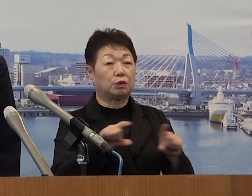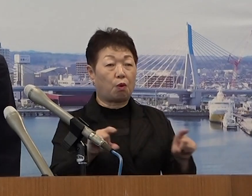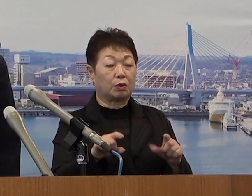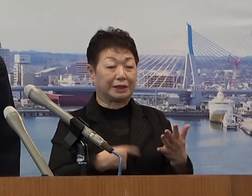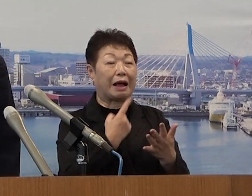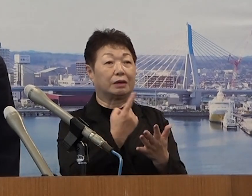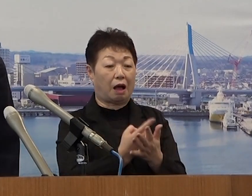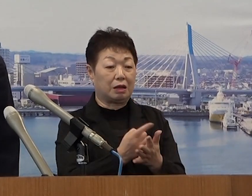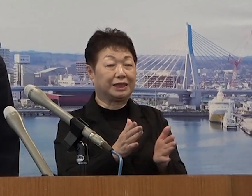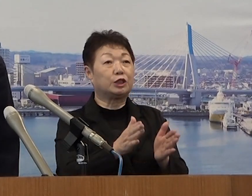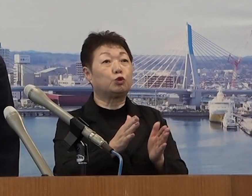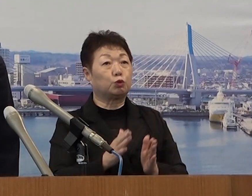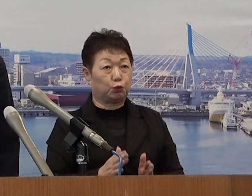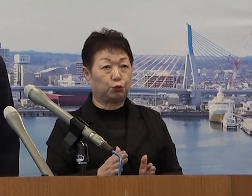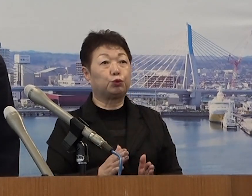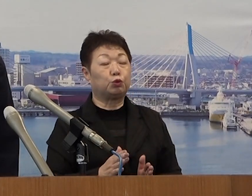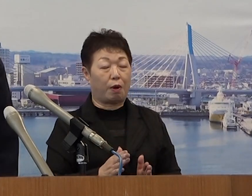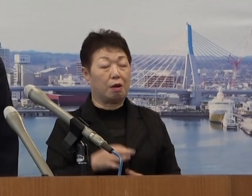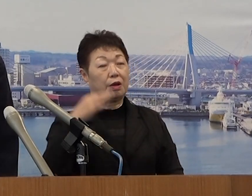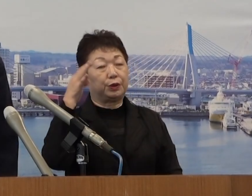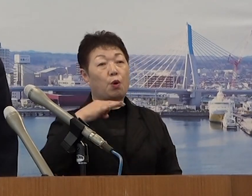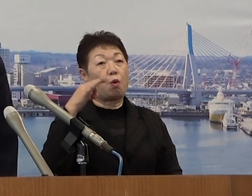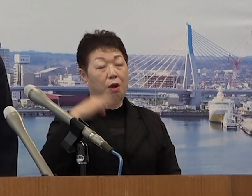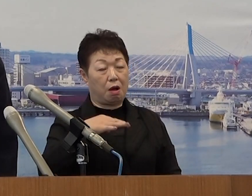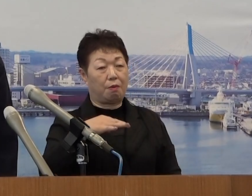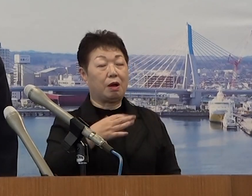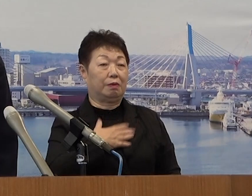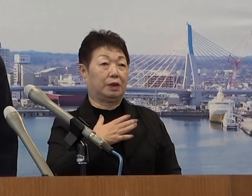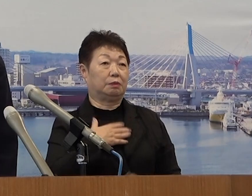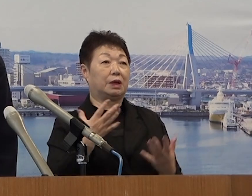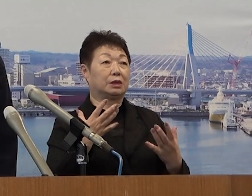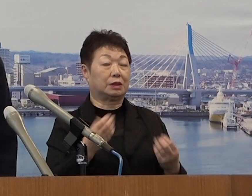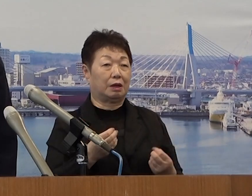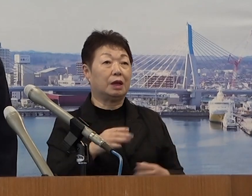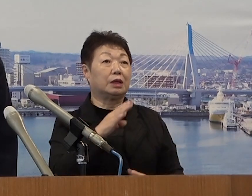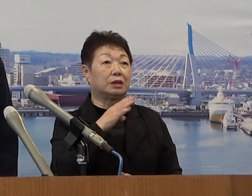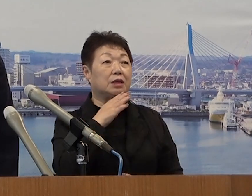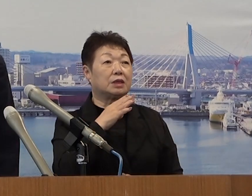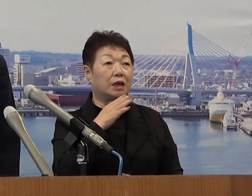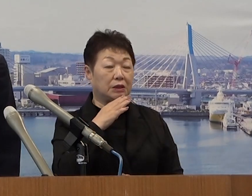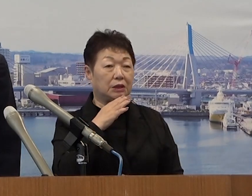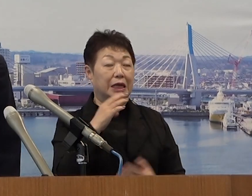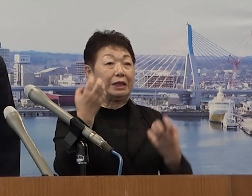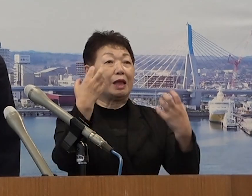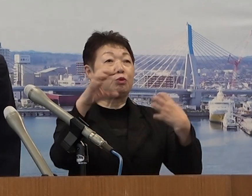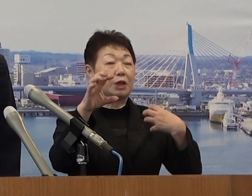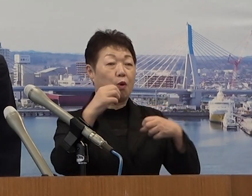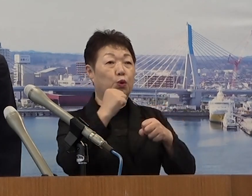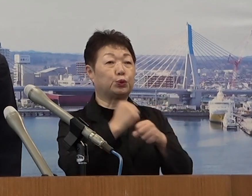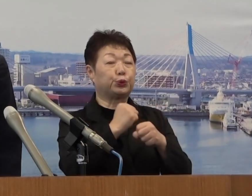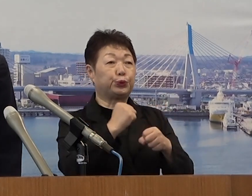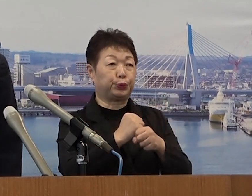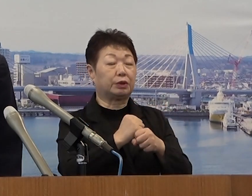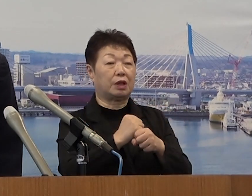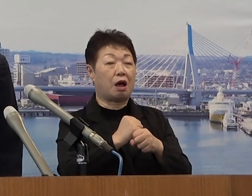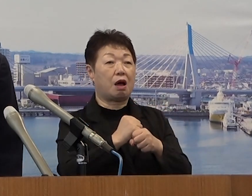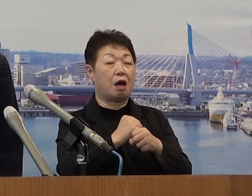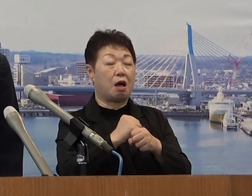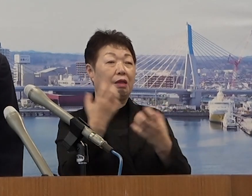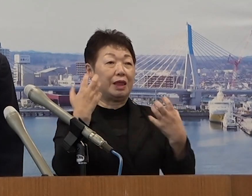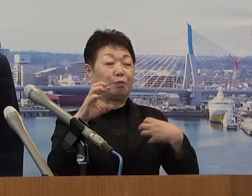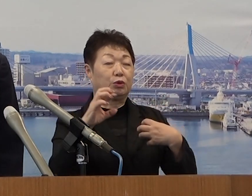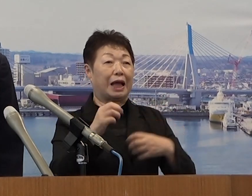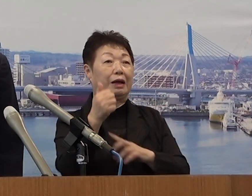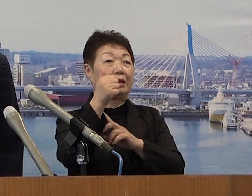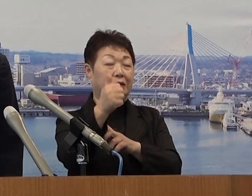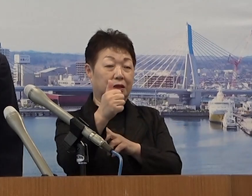まあ、自粛っていうことは、まあ、一つ評価されるってことだったんですけれども、その実際にこう まあ、ねぶたを作られる、まあ、ねぶた師の方とかだとその、まあ、